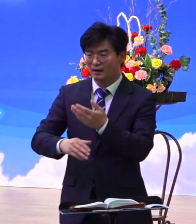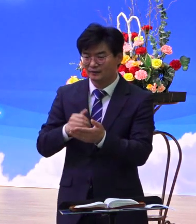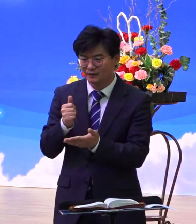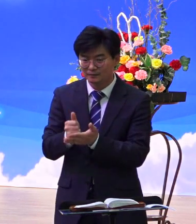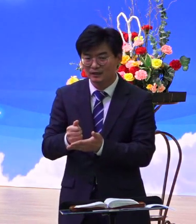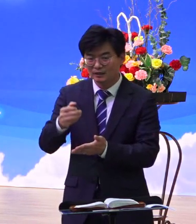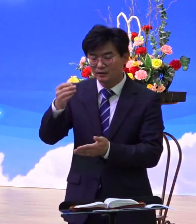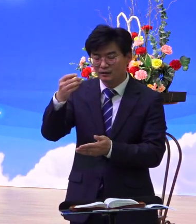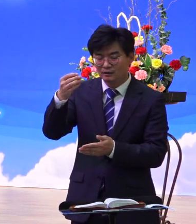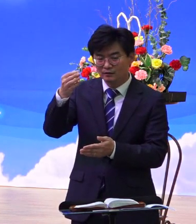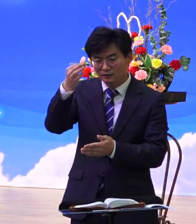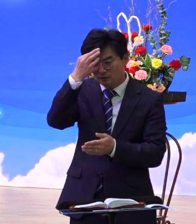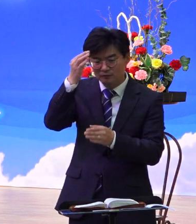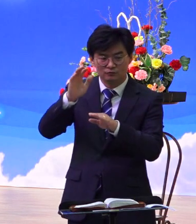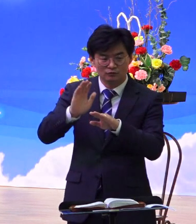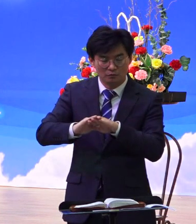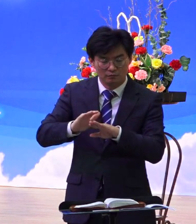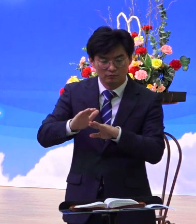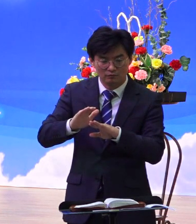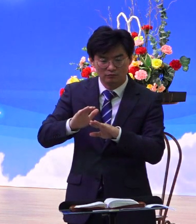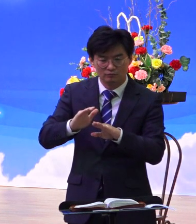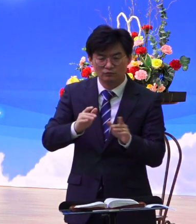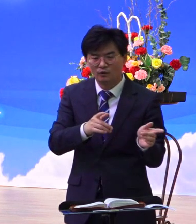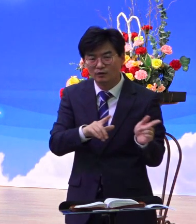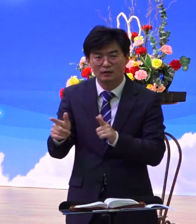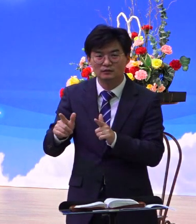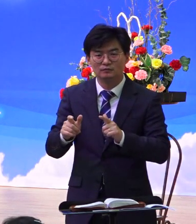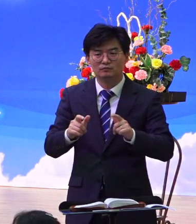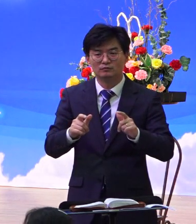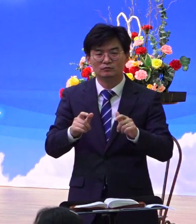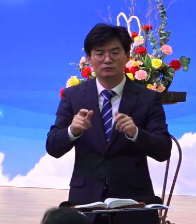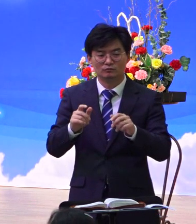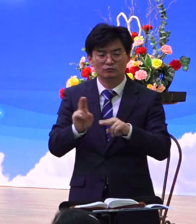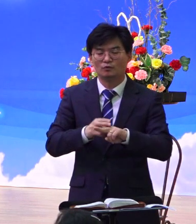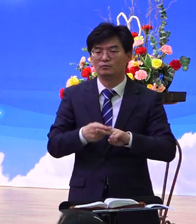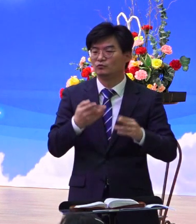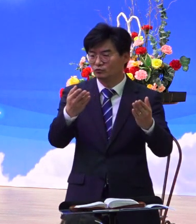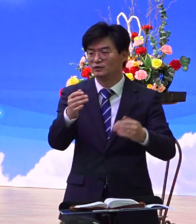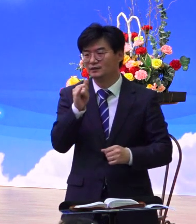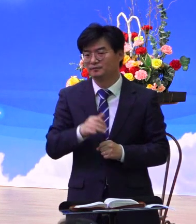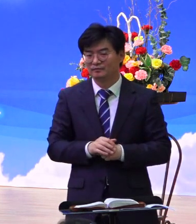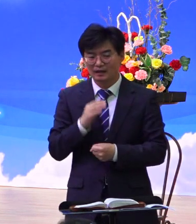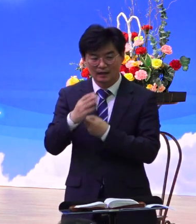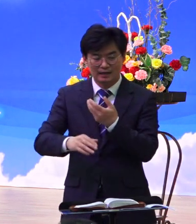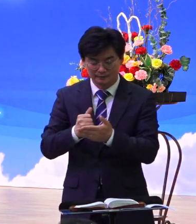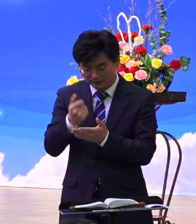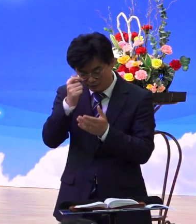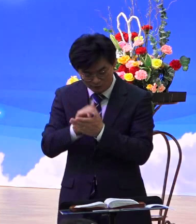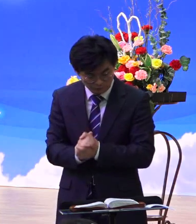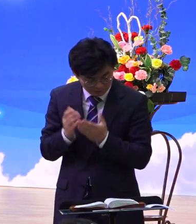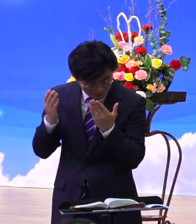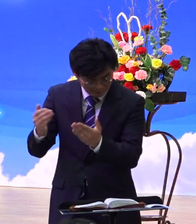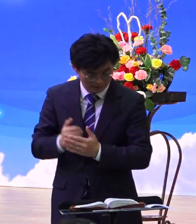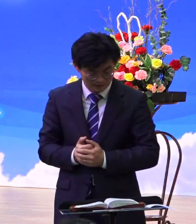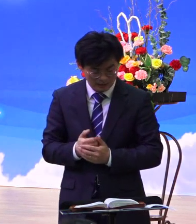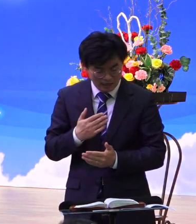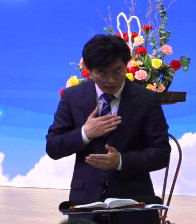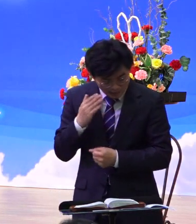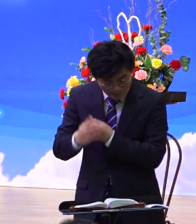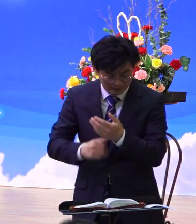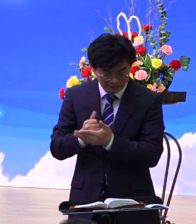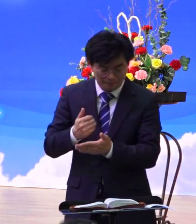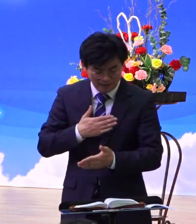재능을 주셨고 여러분이 지금 아직 재능을 발견하지 못한 것입니다. 하나님 앞에 기도하면서 하나님 제게 주신